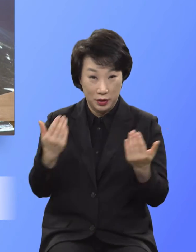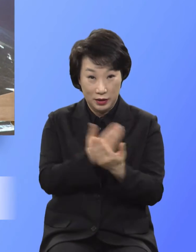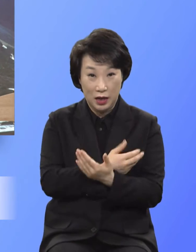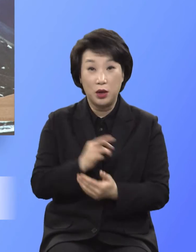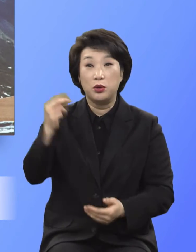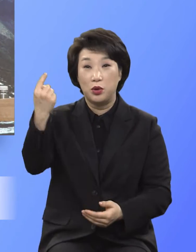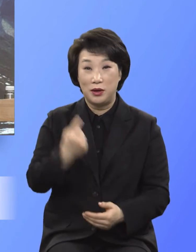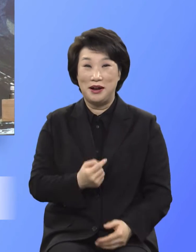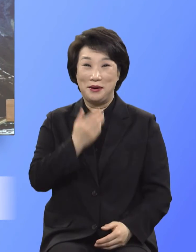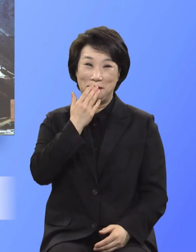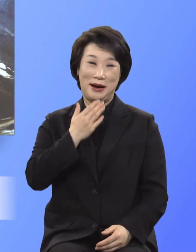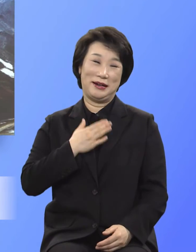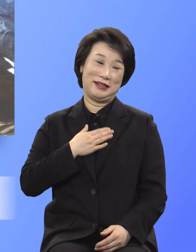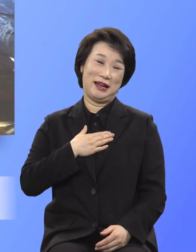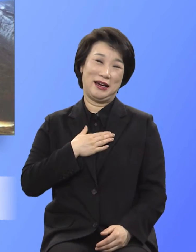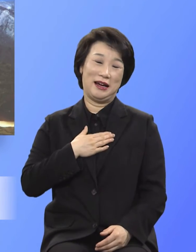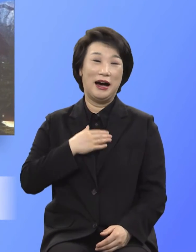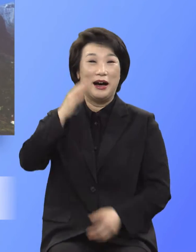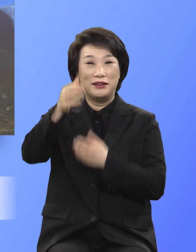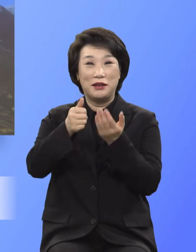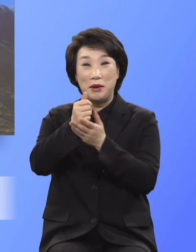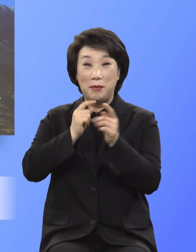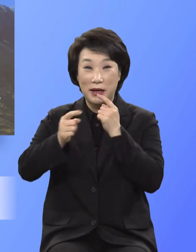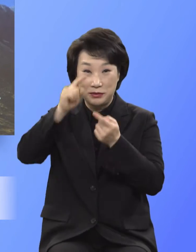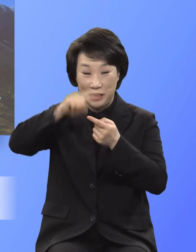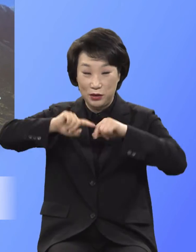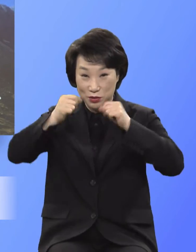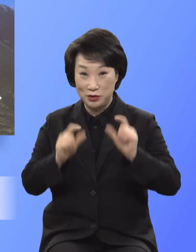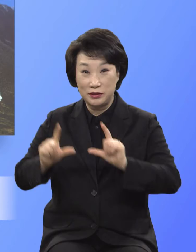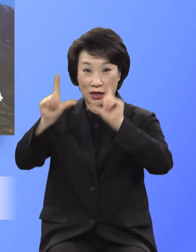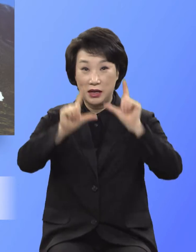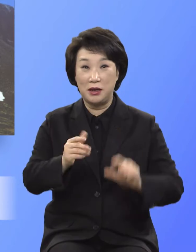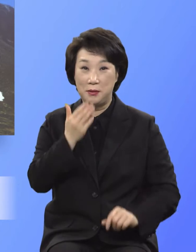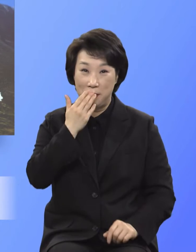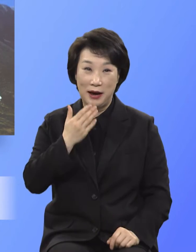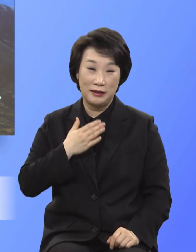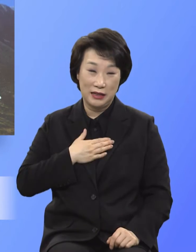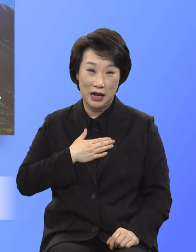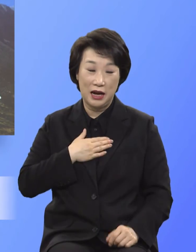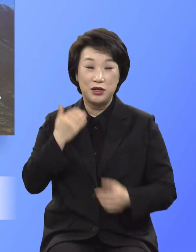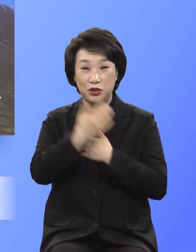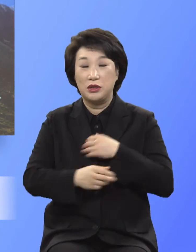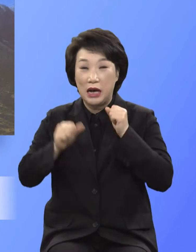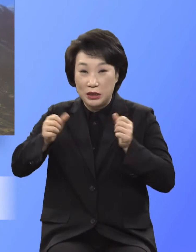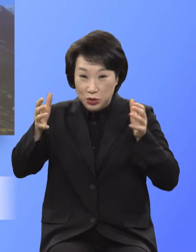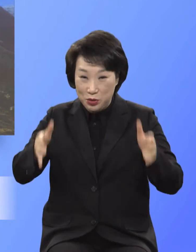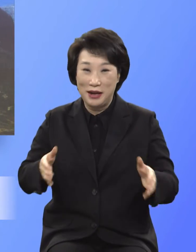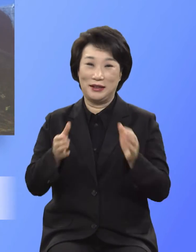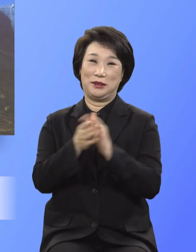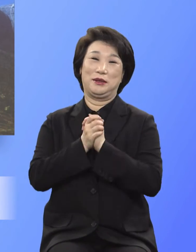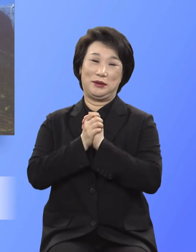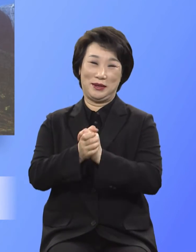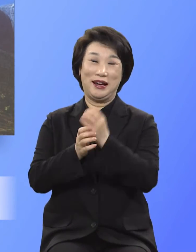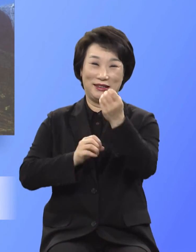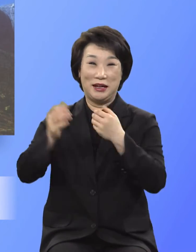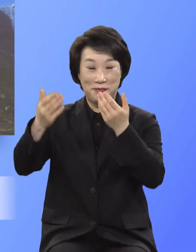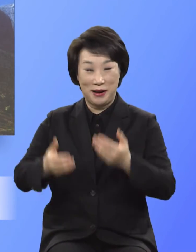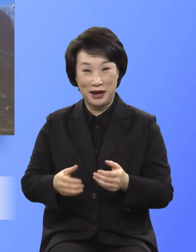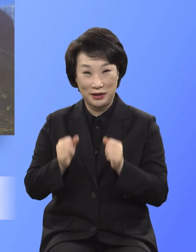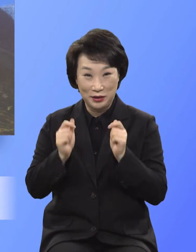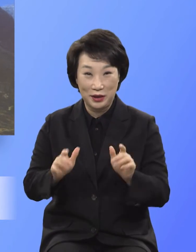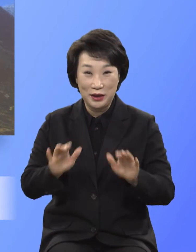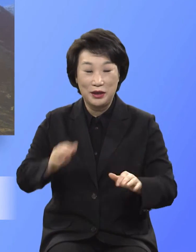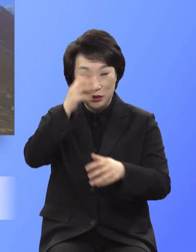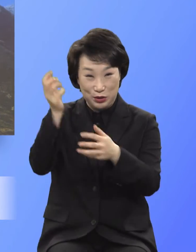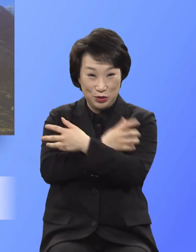회개하고 돌아올 수 있고 하나님 말씀대로 살 수 있고 내가 기도해서 응답받을 수 있고